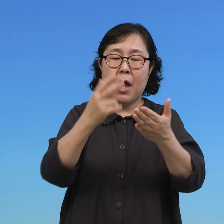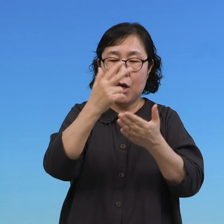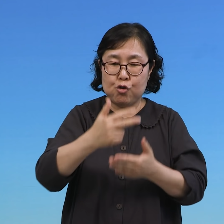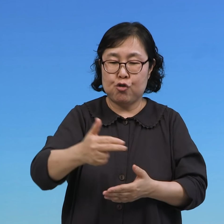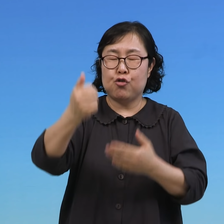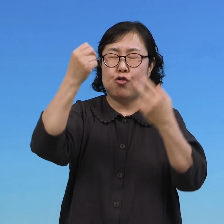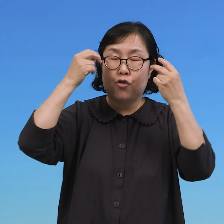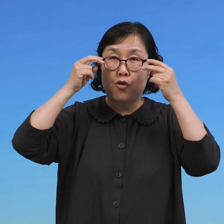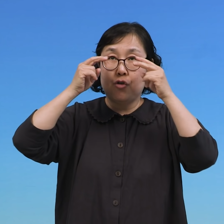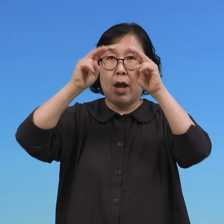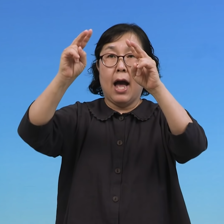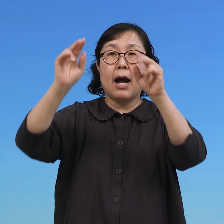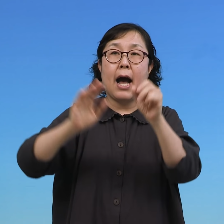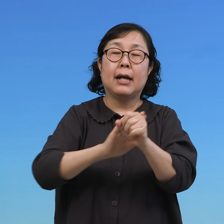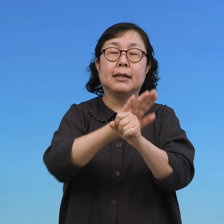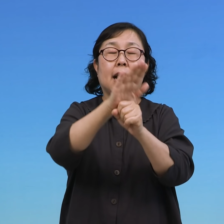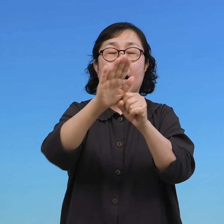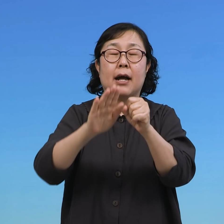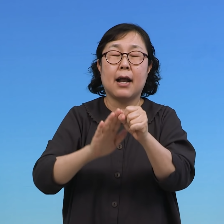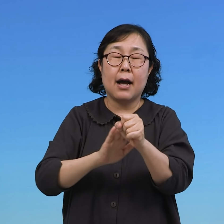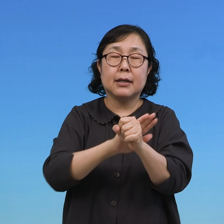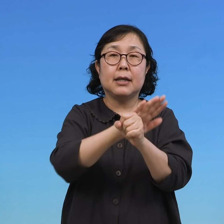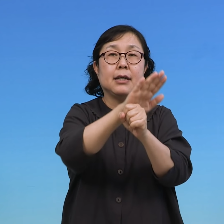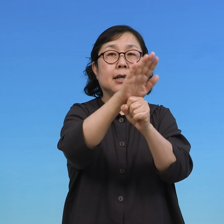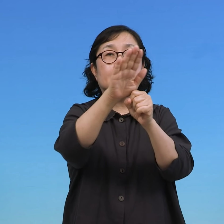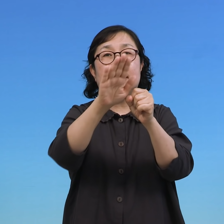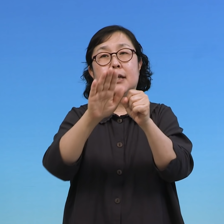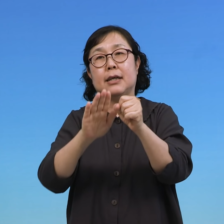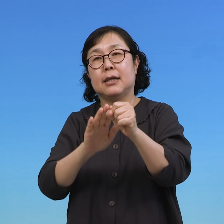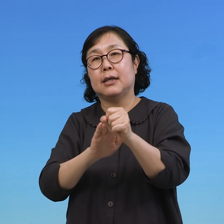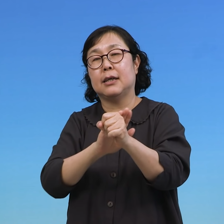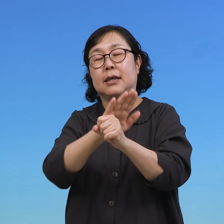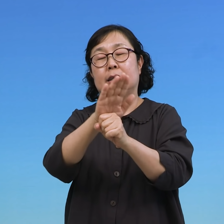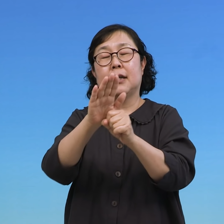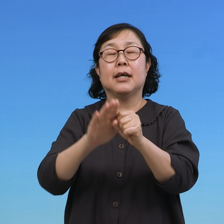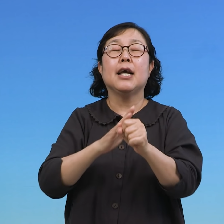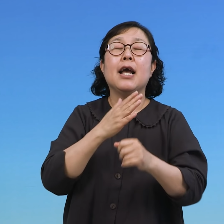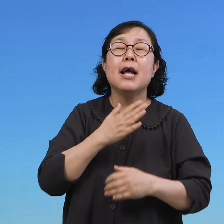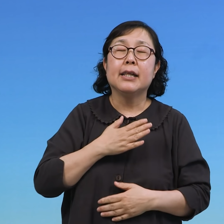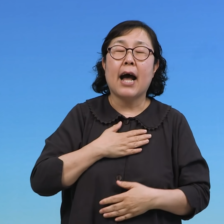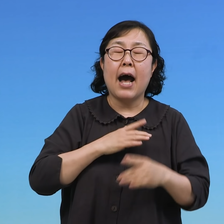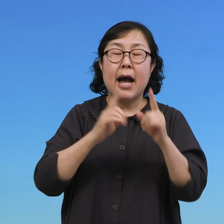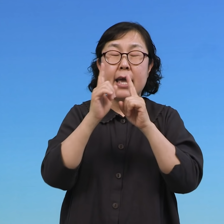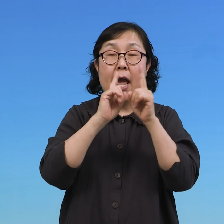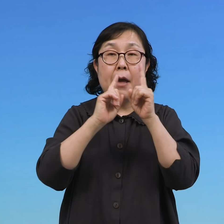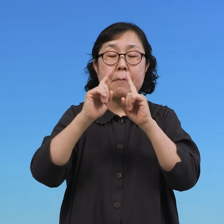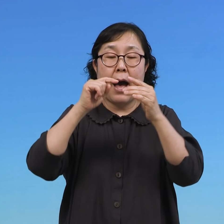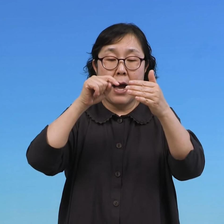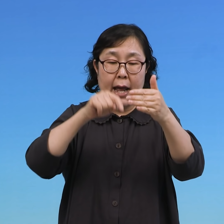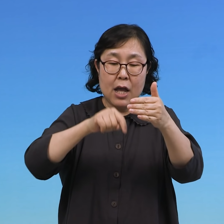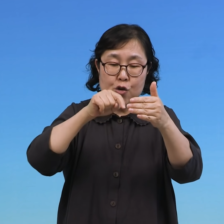내 마음에 주를 향한 사랑이, 나의 말은 주가 주신